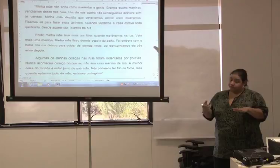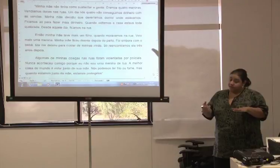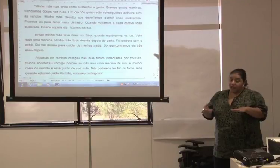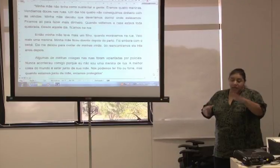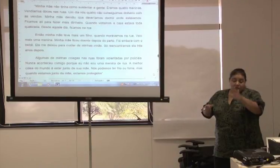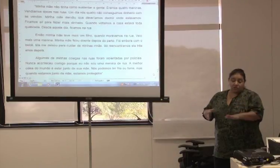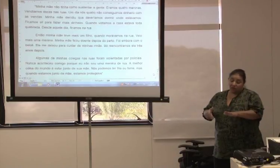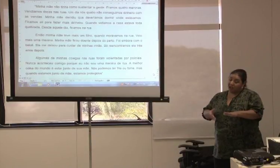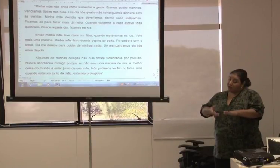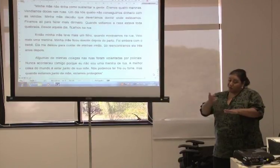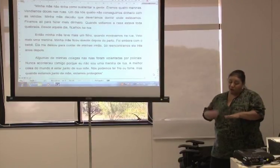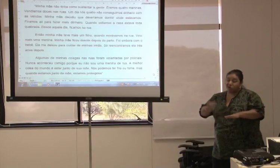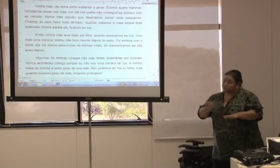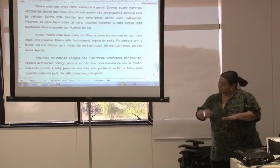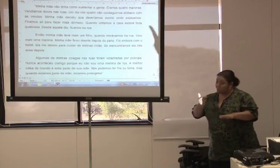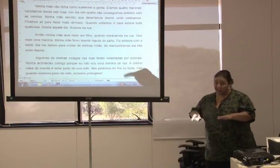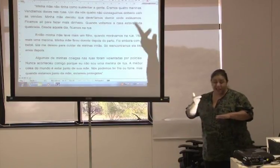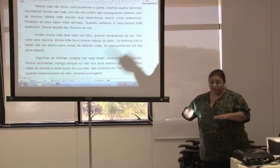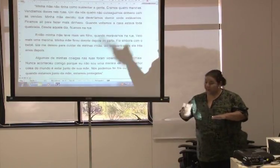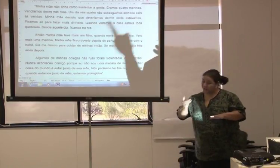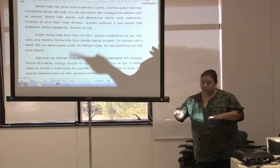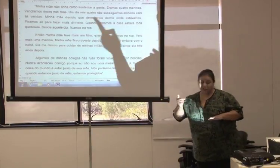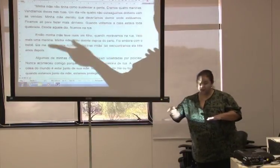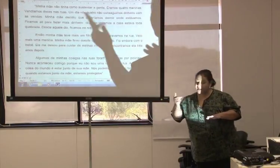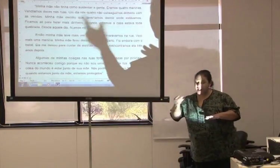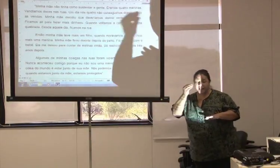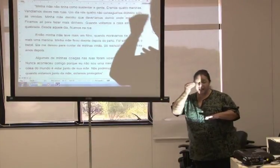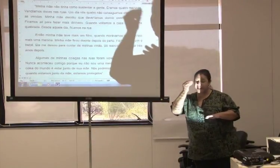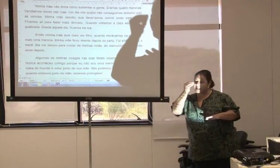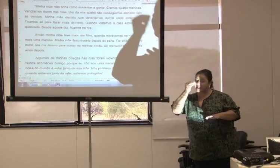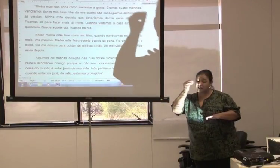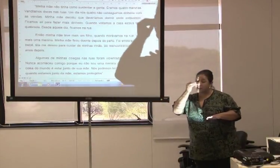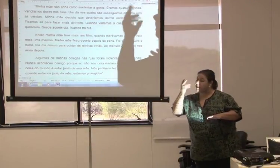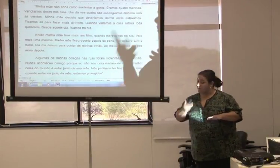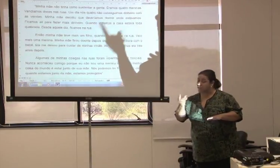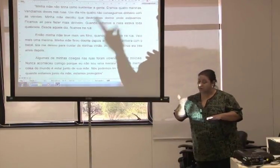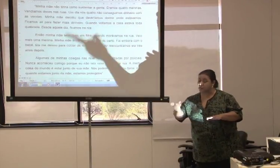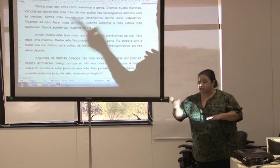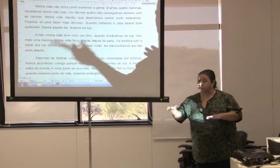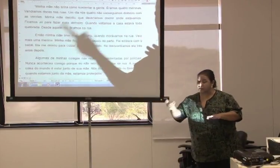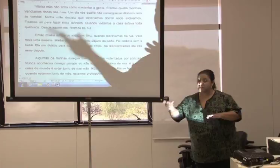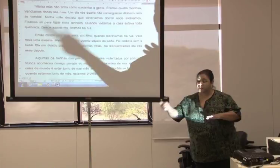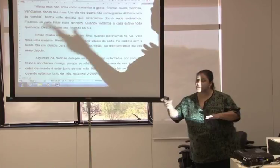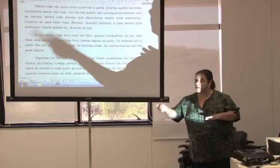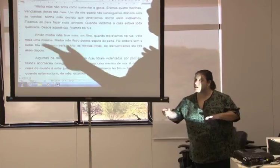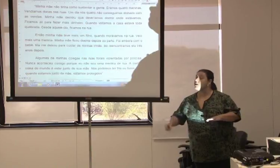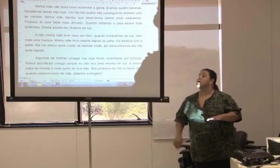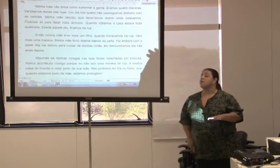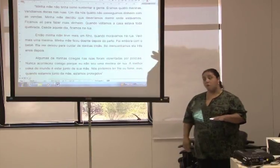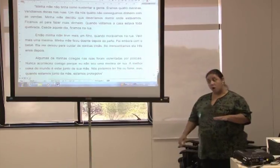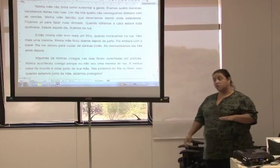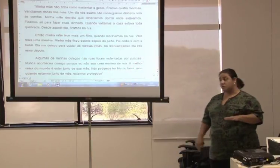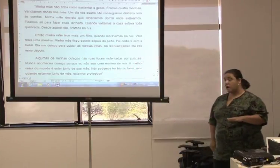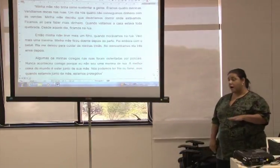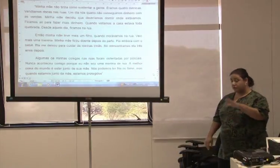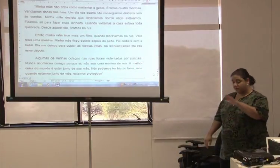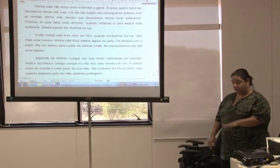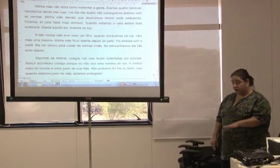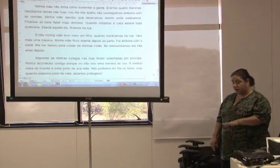tentando. Eles ficaram e vão vender, vender, vender, vender, vender. Tenta, tenta, tenta, tenta. Vende, vende, vende, vende, vende, vende. Pode. Aí você fica